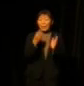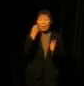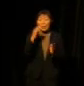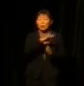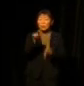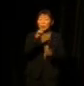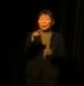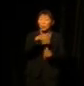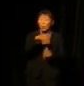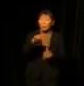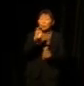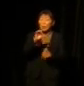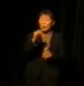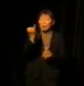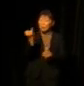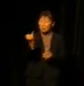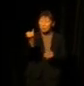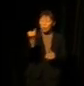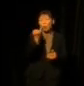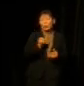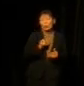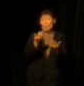ンドを一緒に来てくれました。